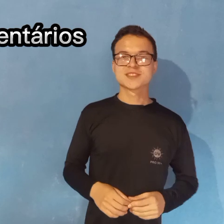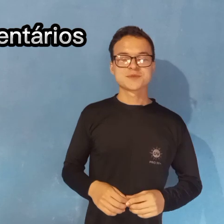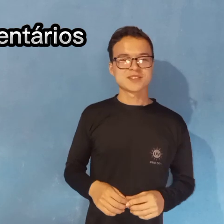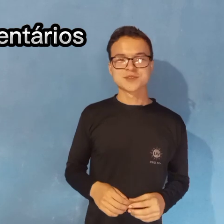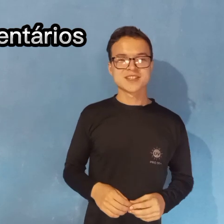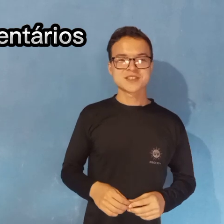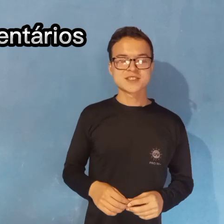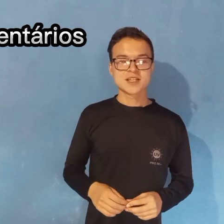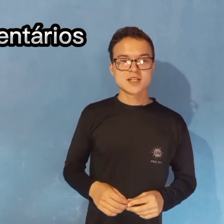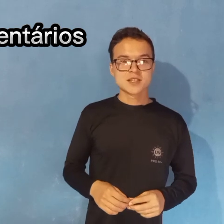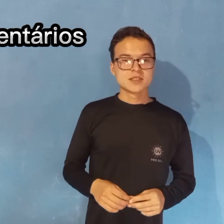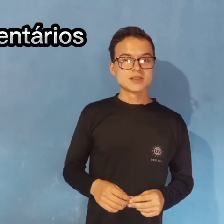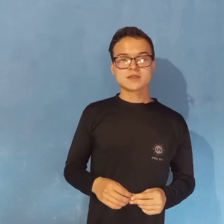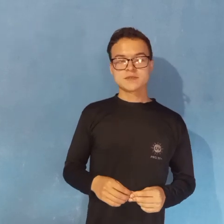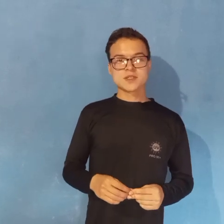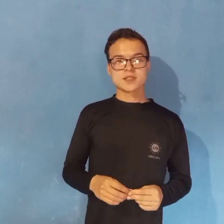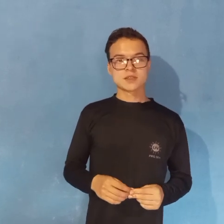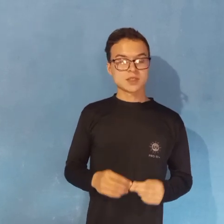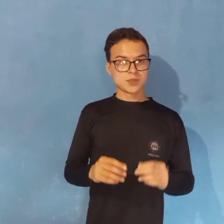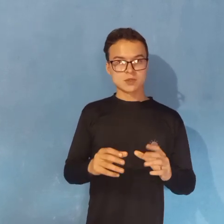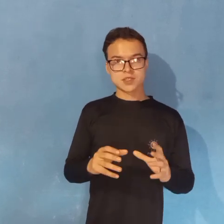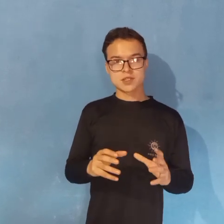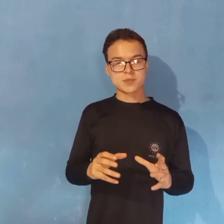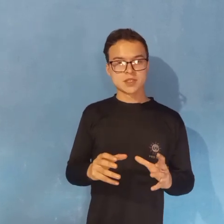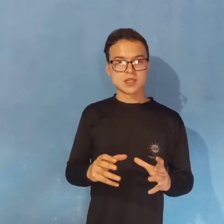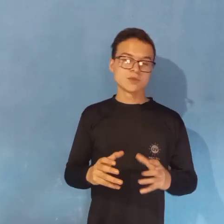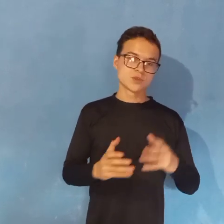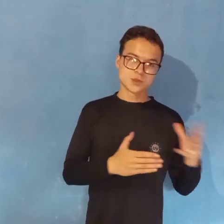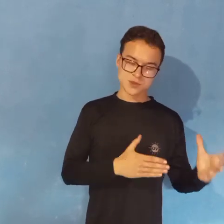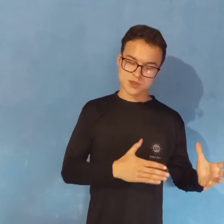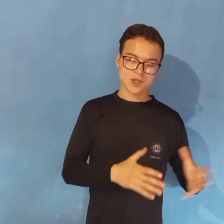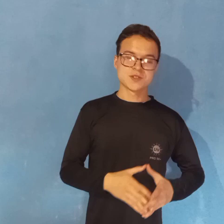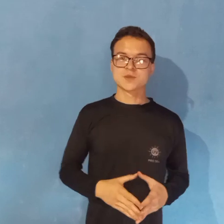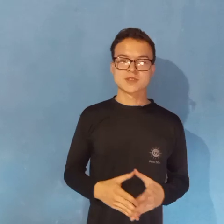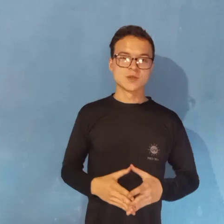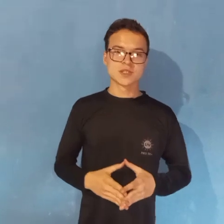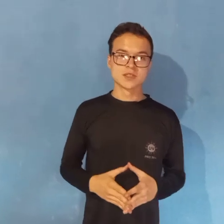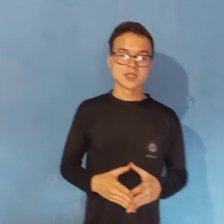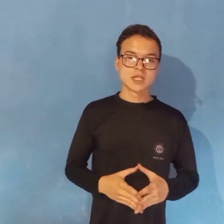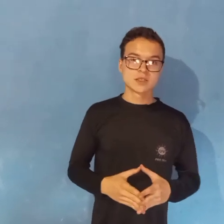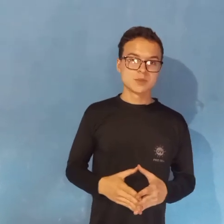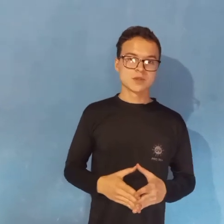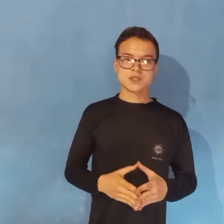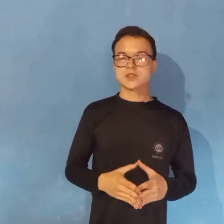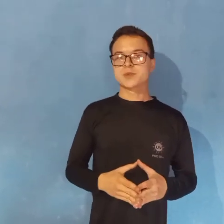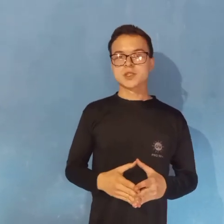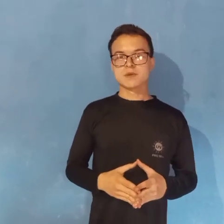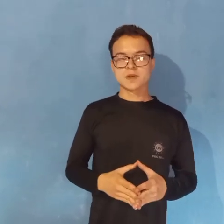fique à vontade. E se você também gostaria de aprender, além dos números, como que a gente considerou aqui, também gosta de aprender o